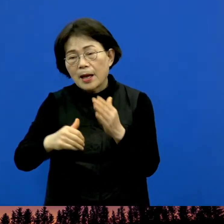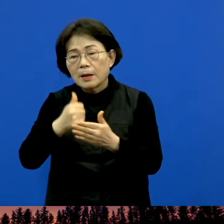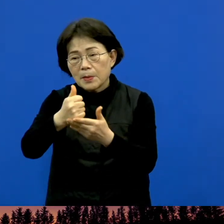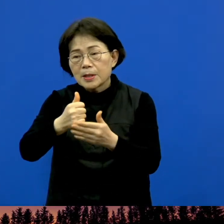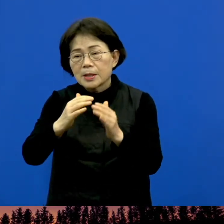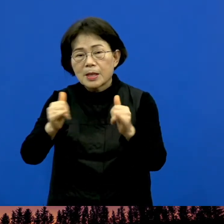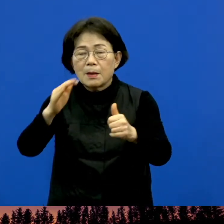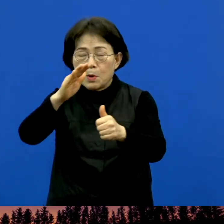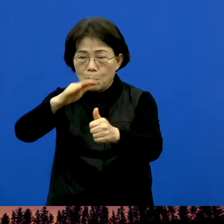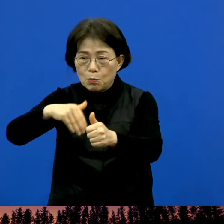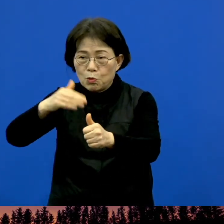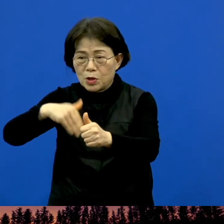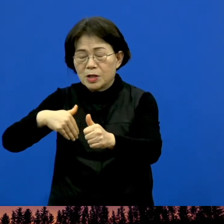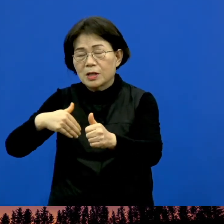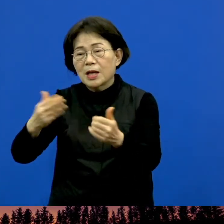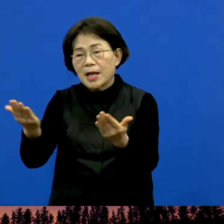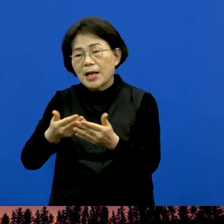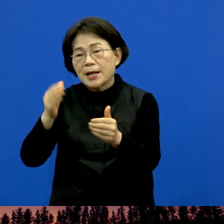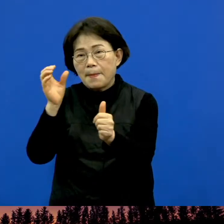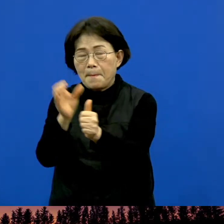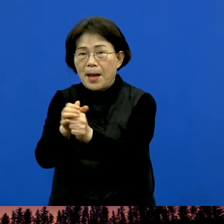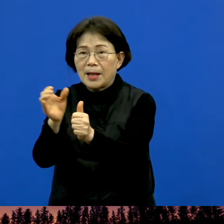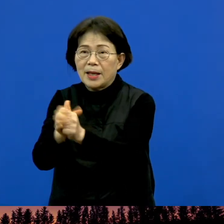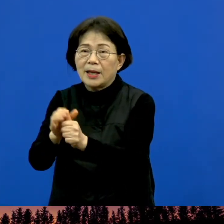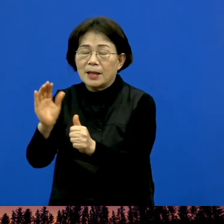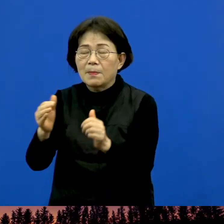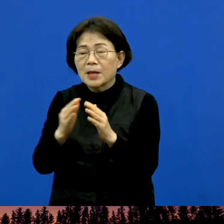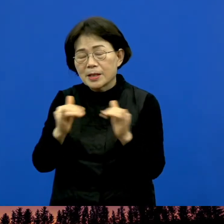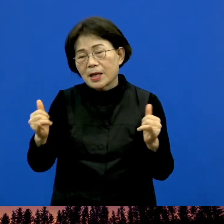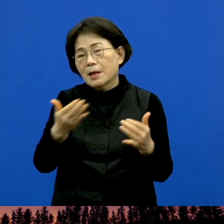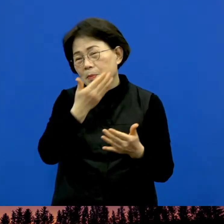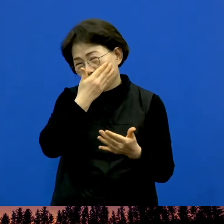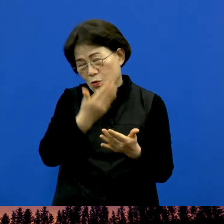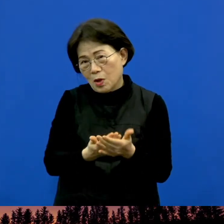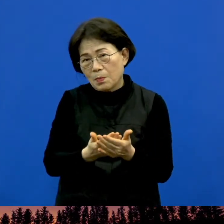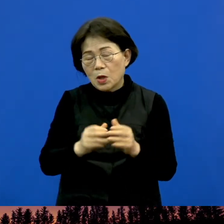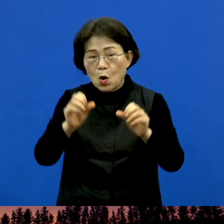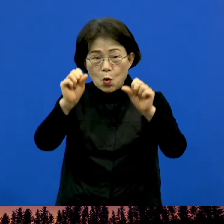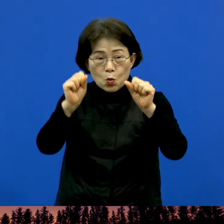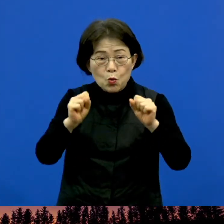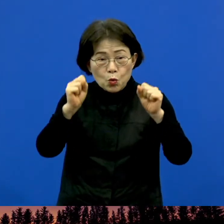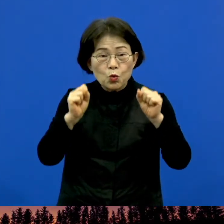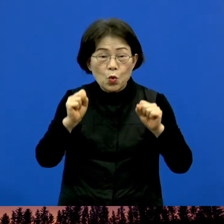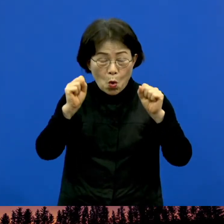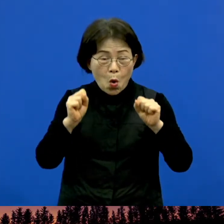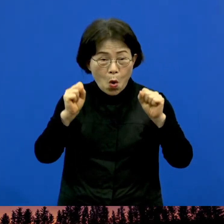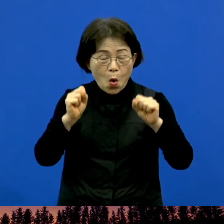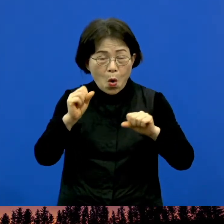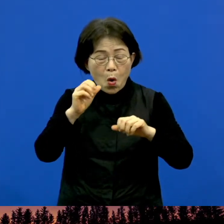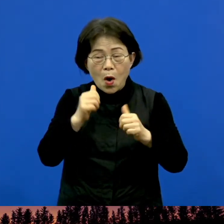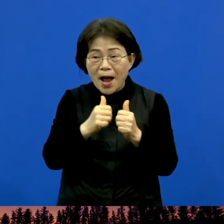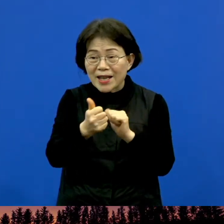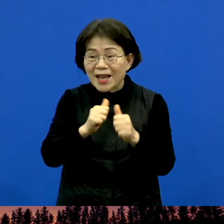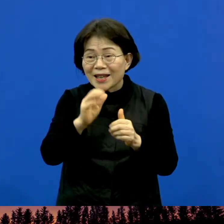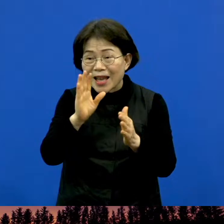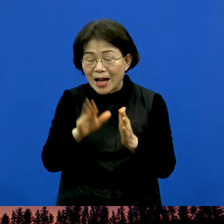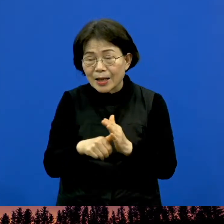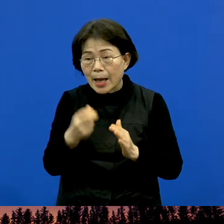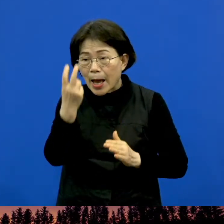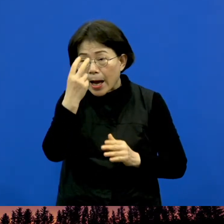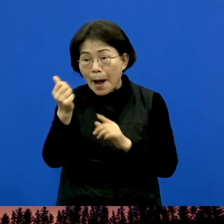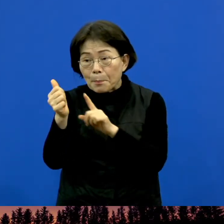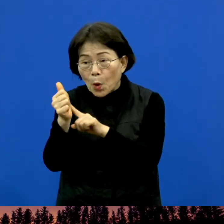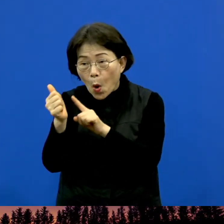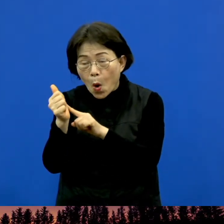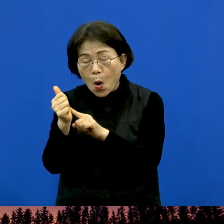가신다. 사람이 중요하다. 여러분, 이 운동 그 경기하는 그 감독들 있잖아요. 뭐